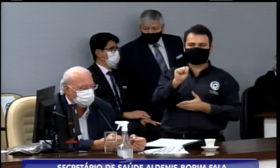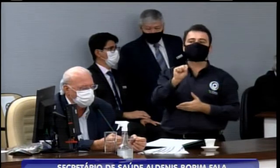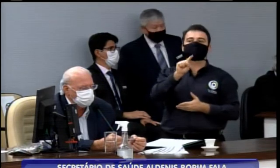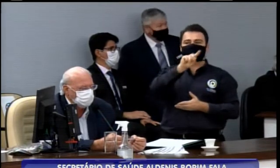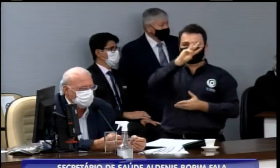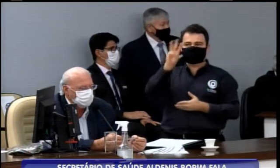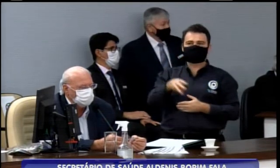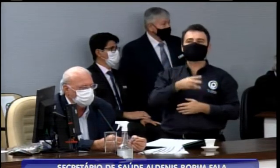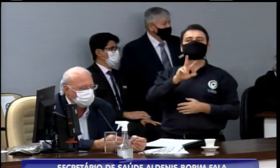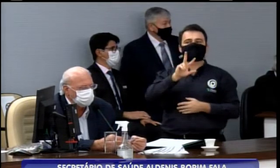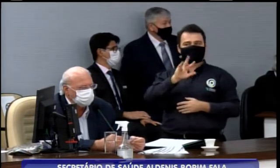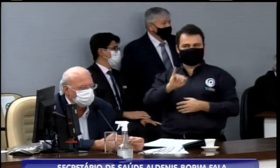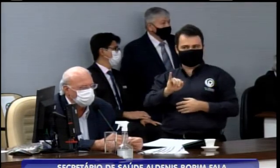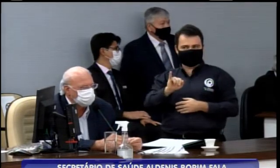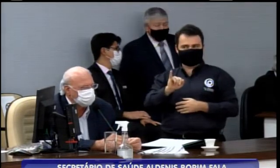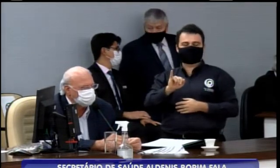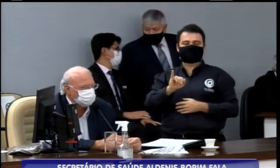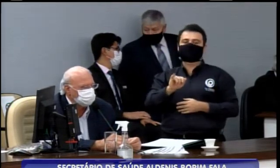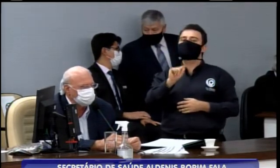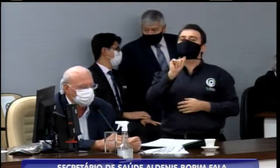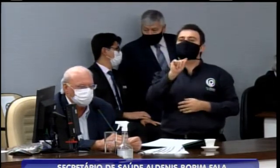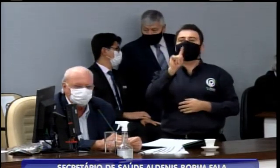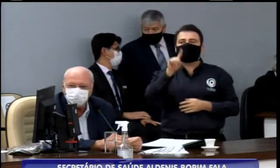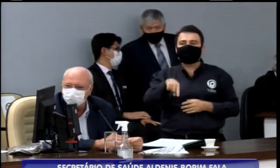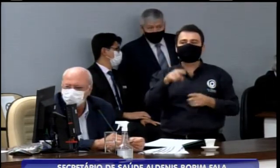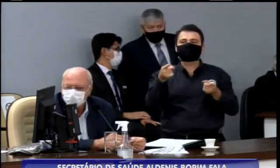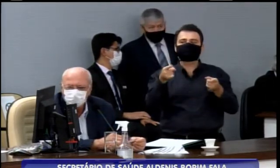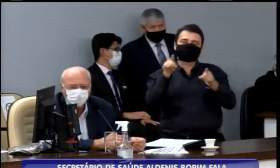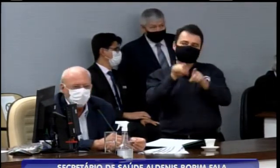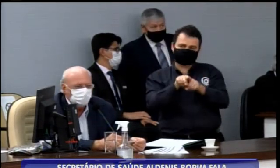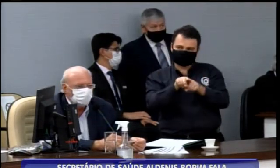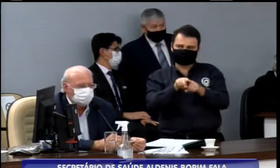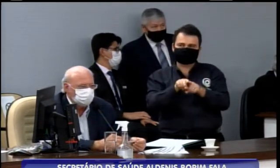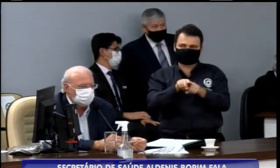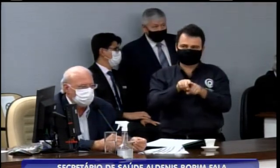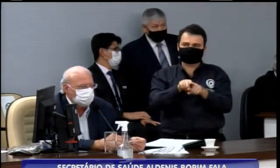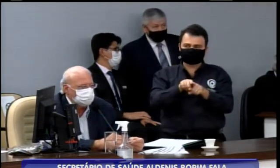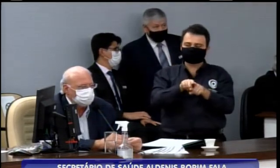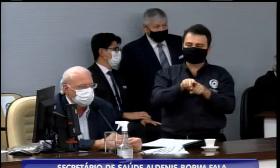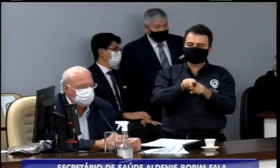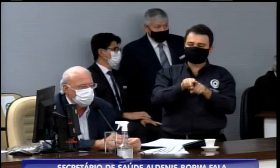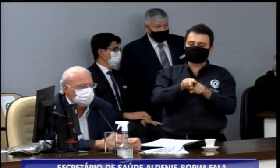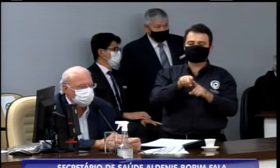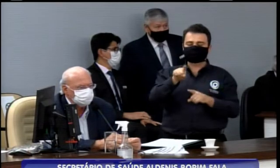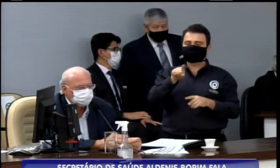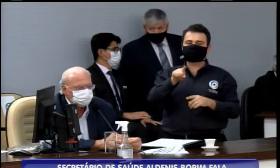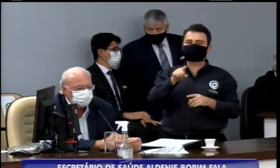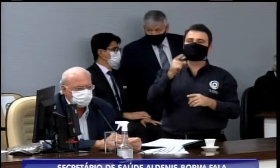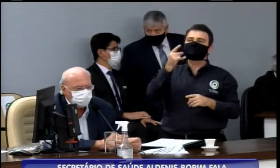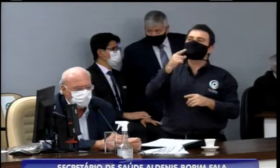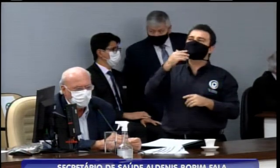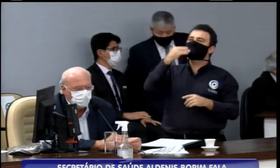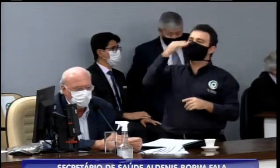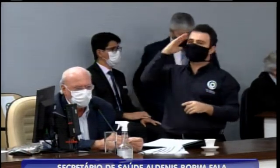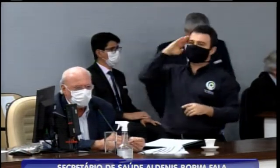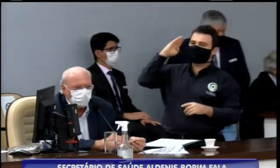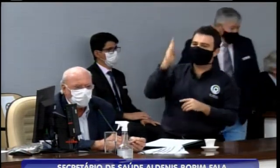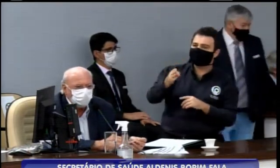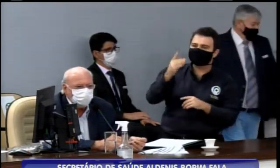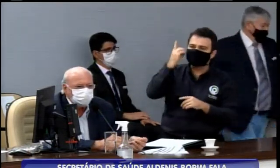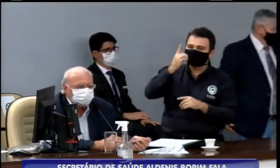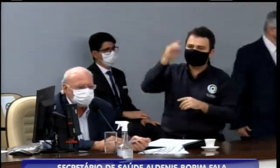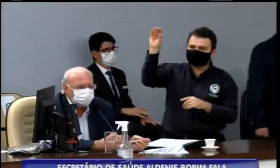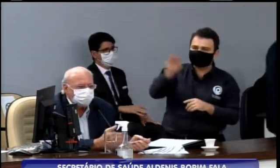de convênio, não foi possível fazer fundo a fundo, mas só através de convênio.